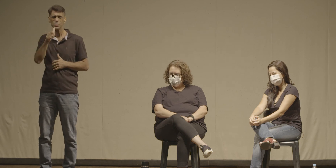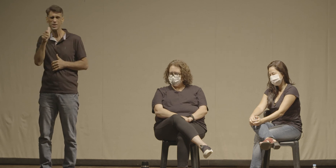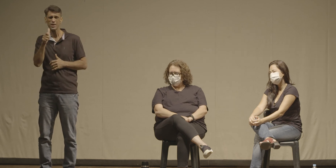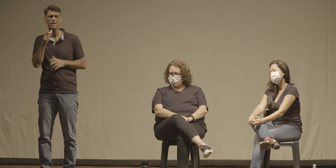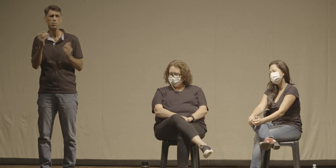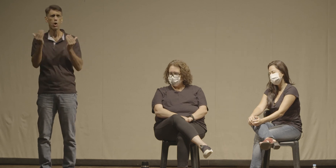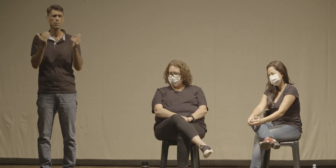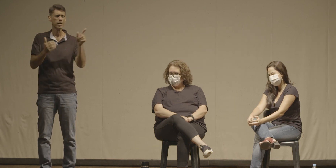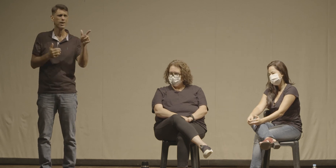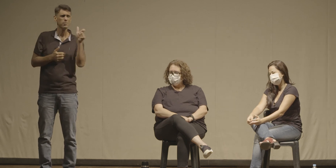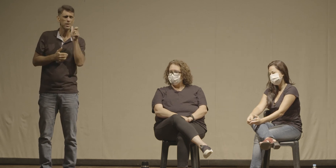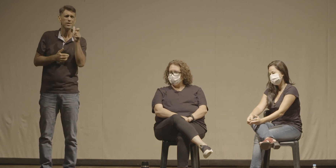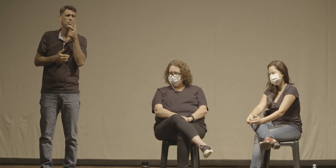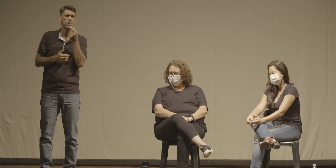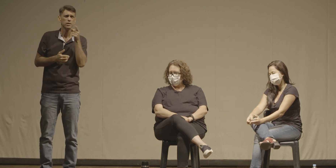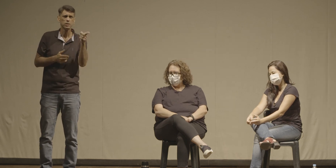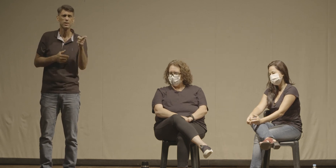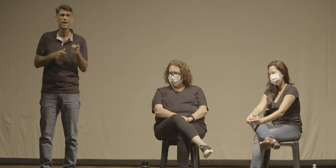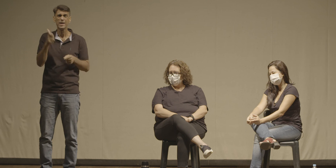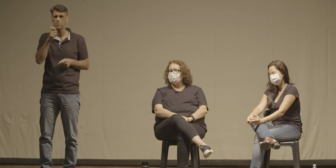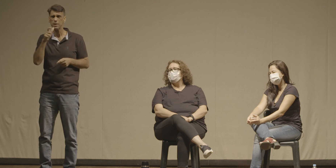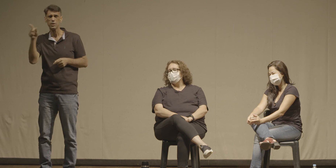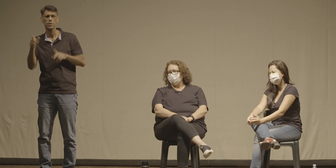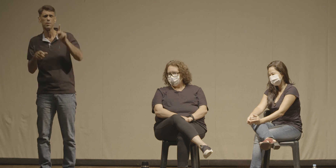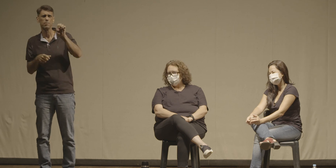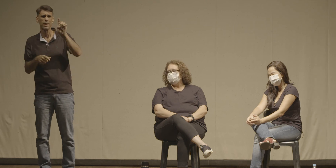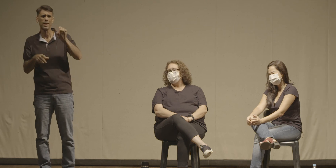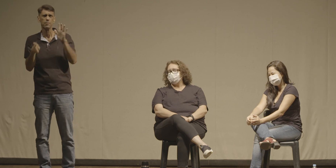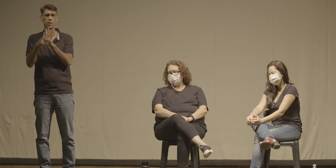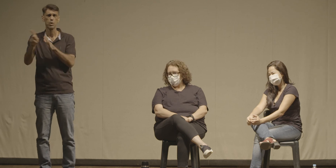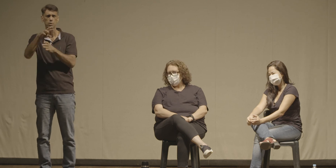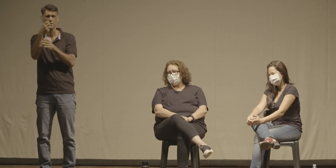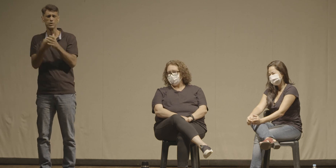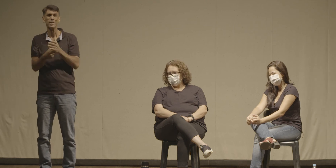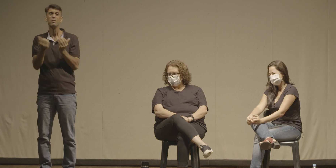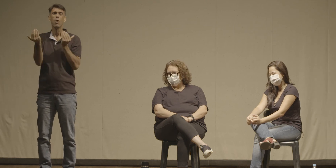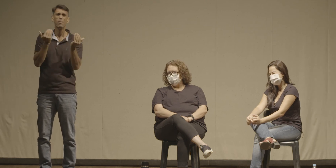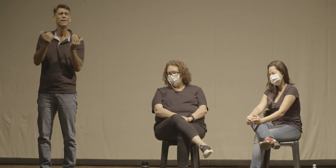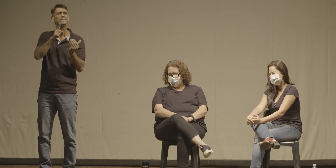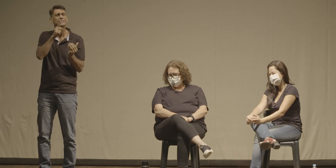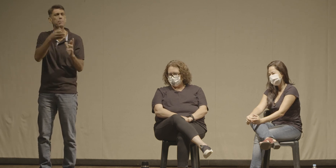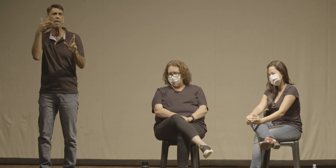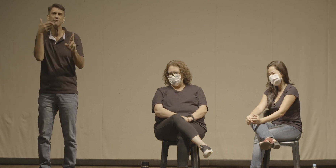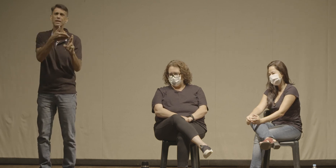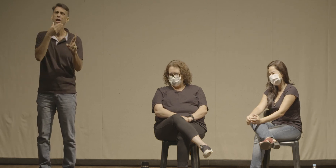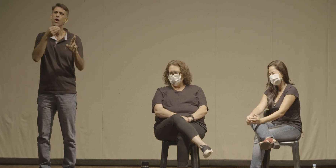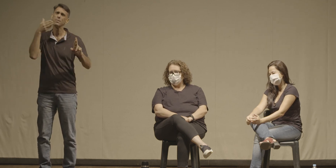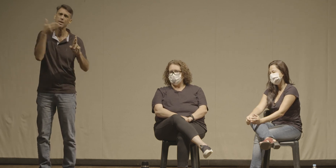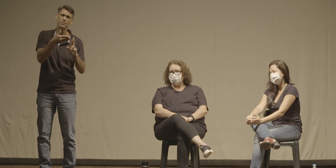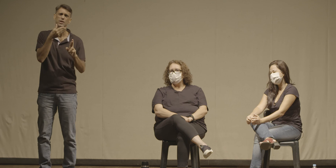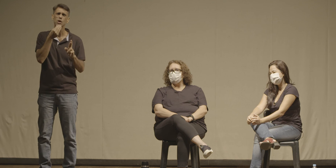referência masculina. Pô, a fulana foi que nem foi, é o Pelé do basquete, né? A gente tem essa comparação, porque infelizmente a gente ainda